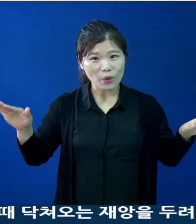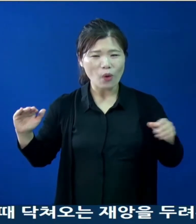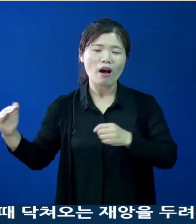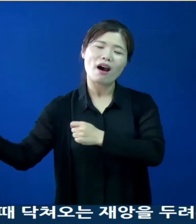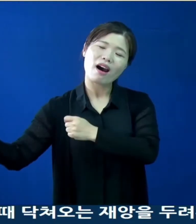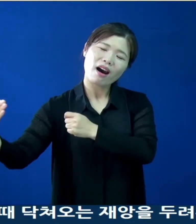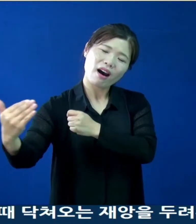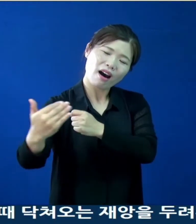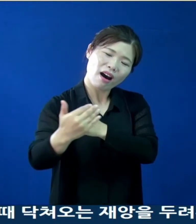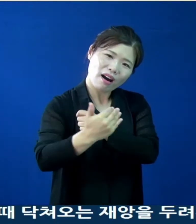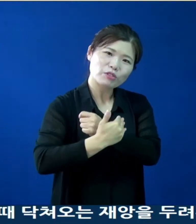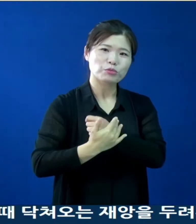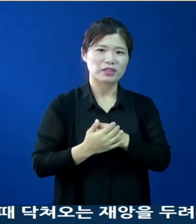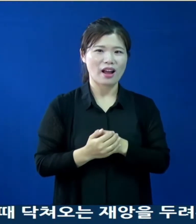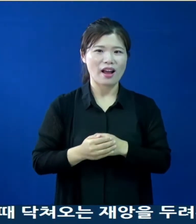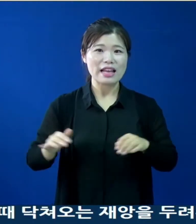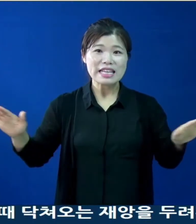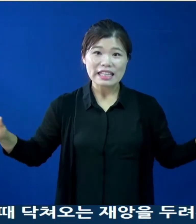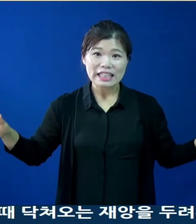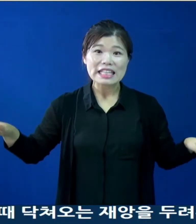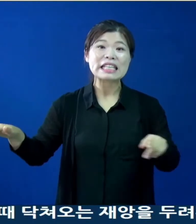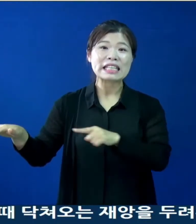깃으로 우리를 이렇게